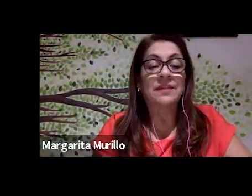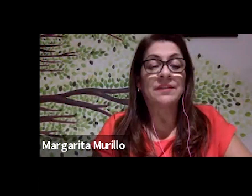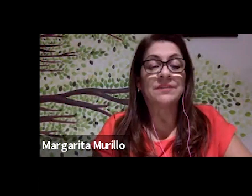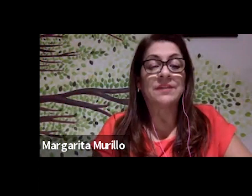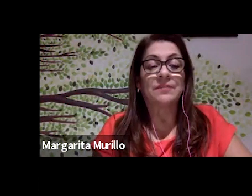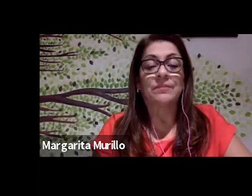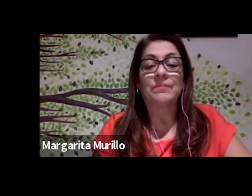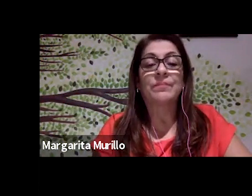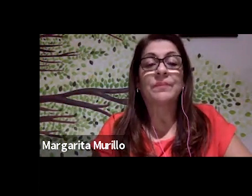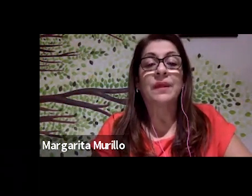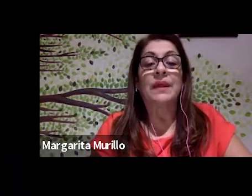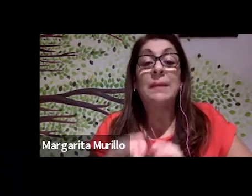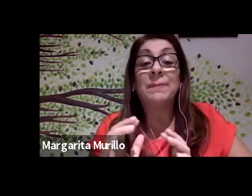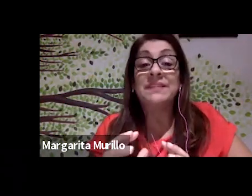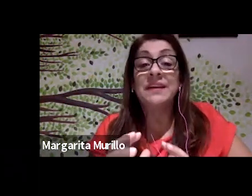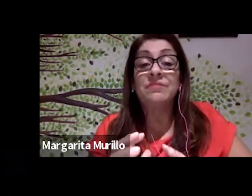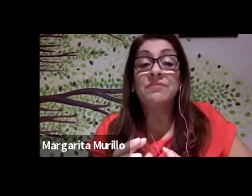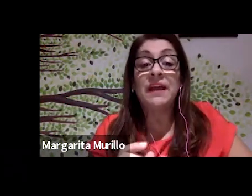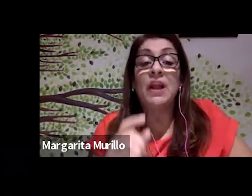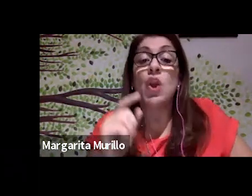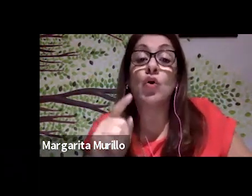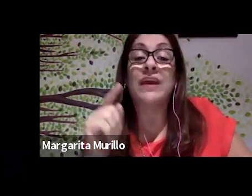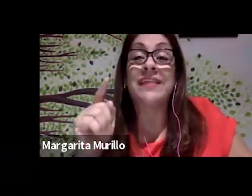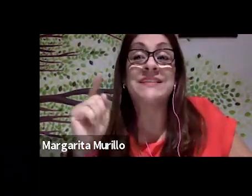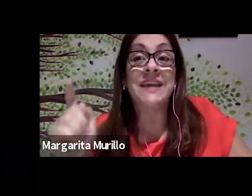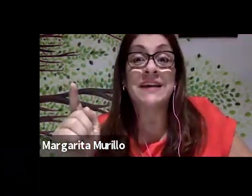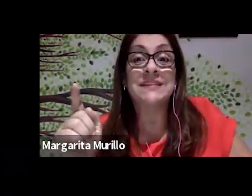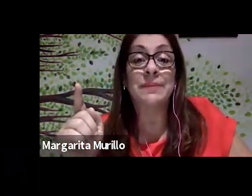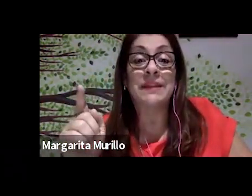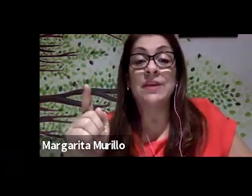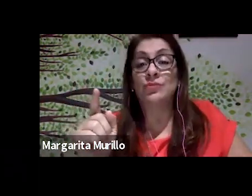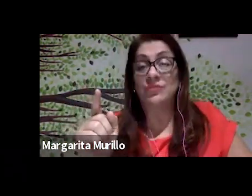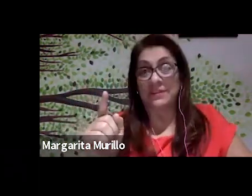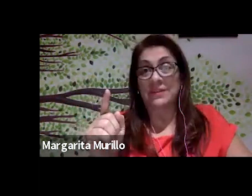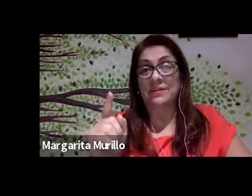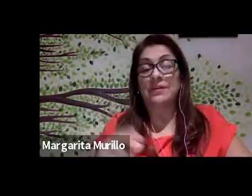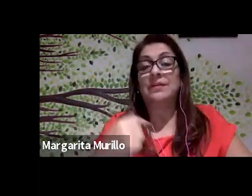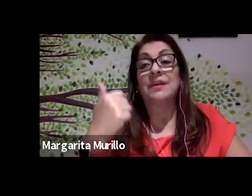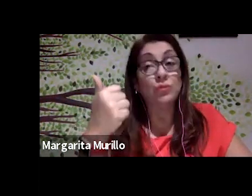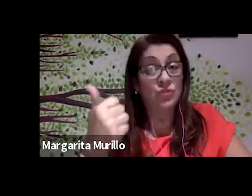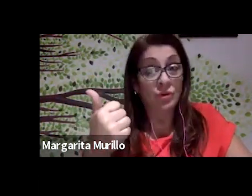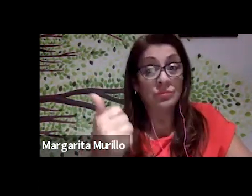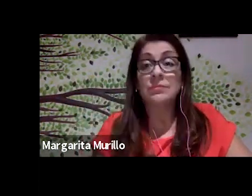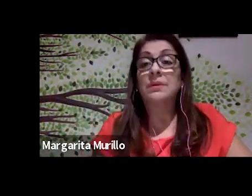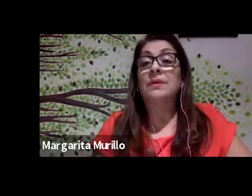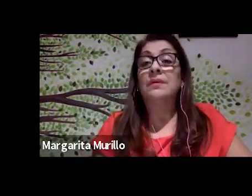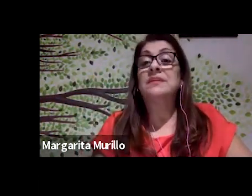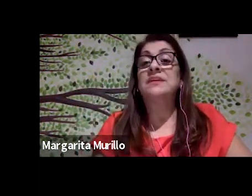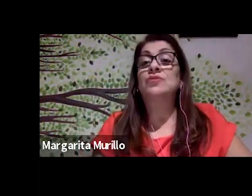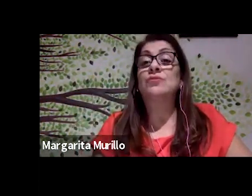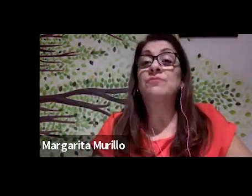tendencia la pantalla refleja lo que deseas de manera inconsciente ilusión